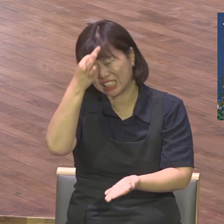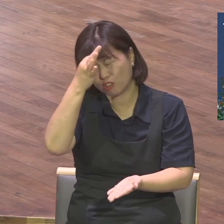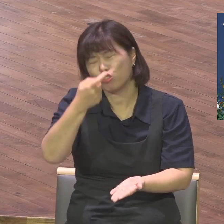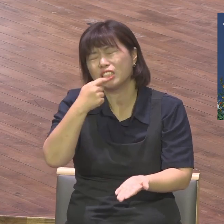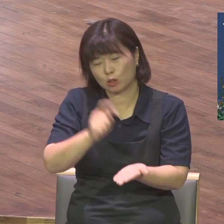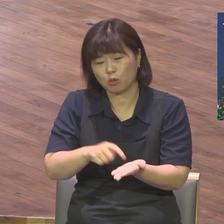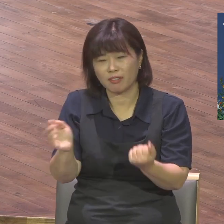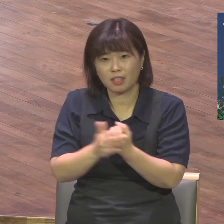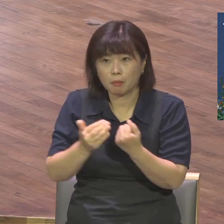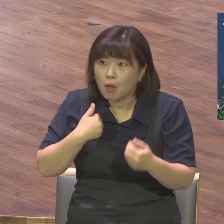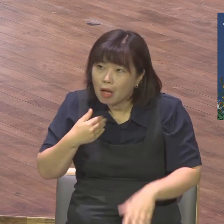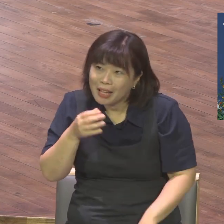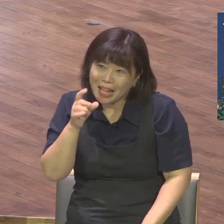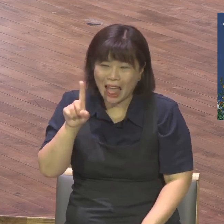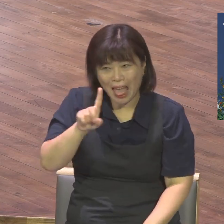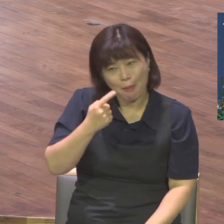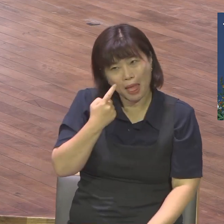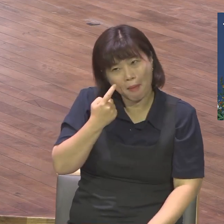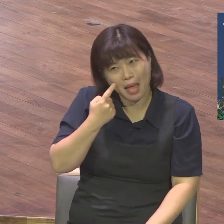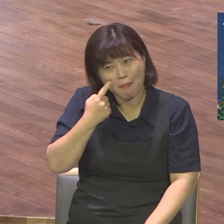그냥 그 호기심에.